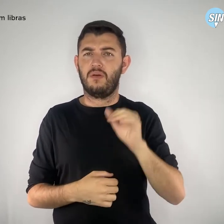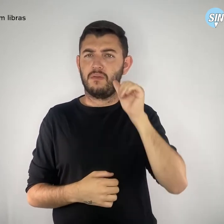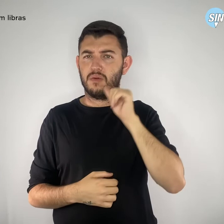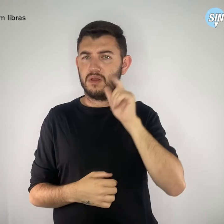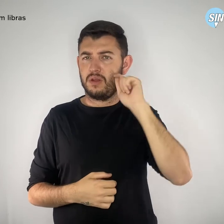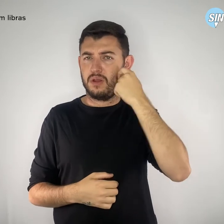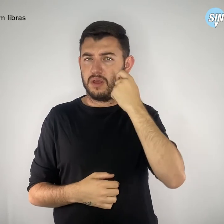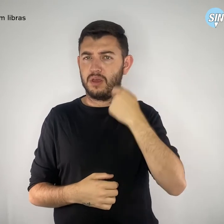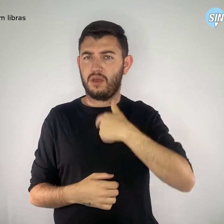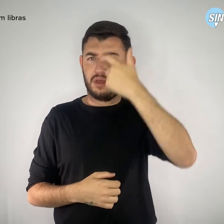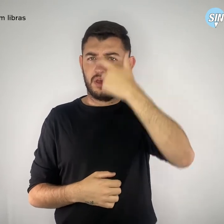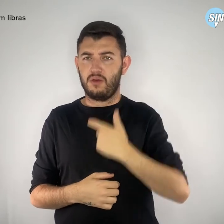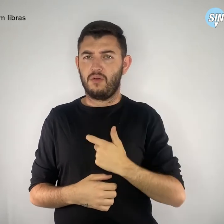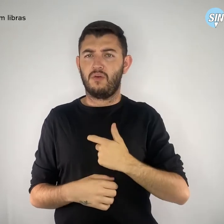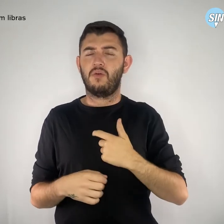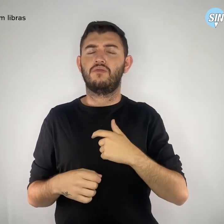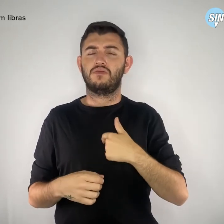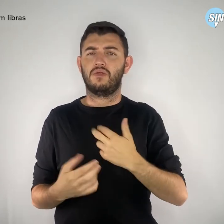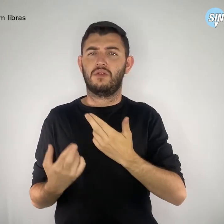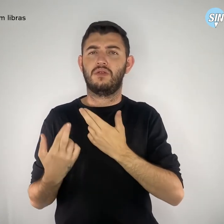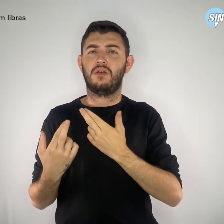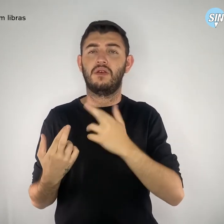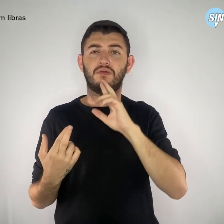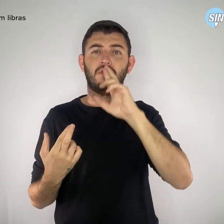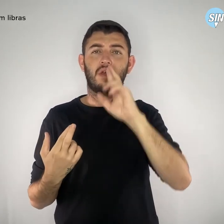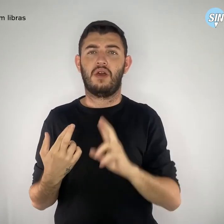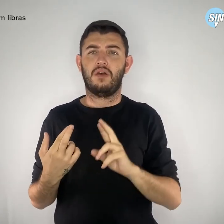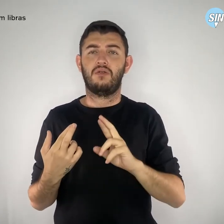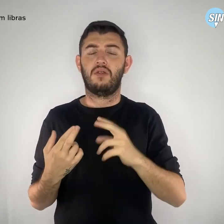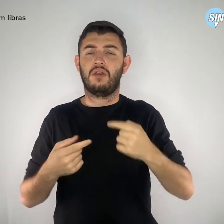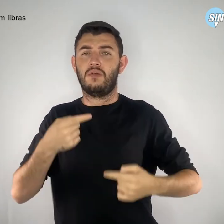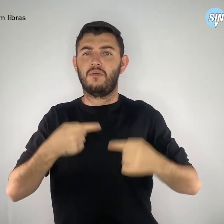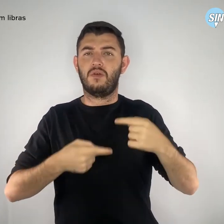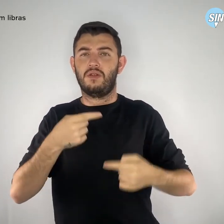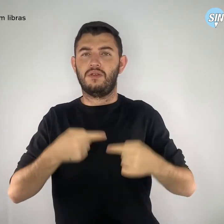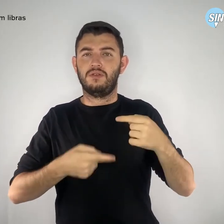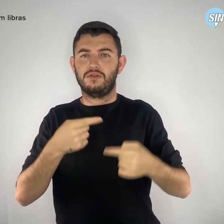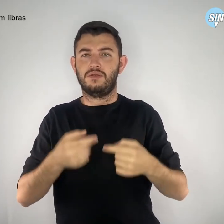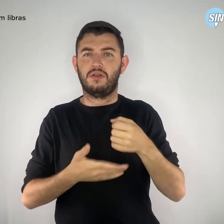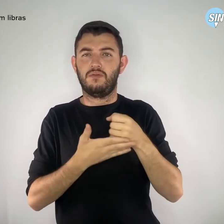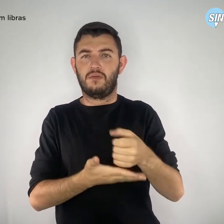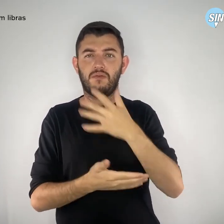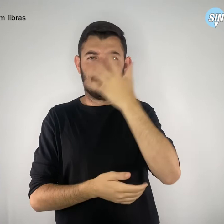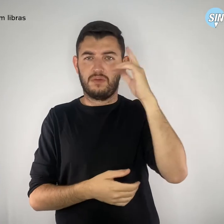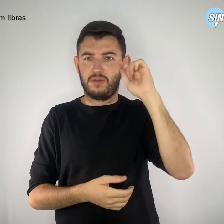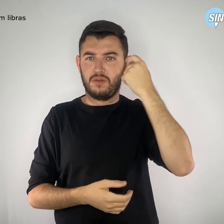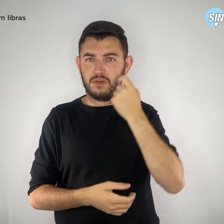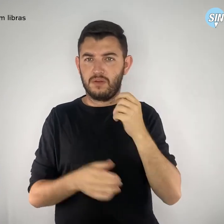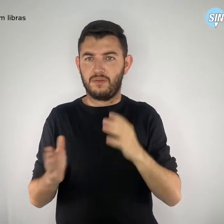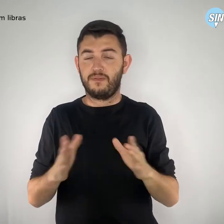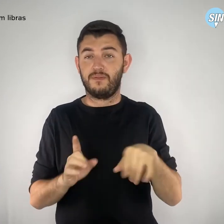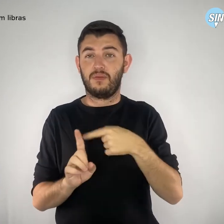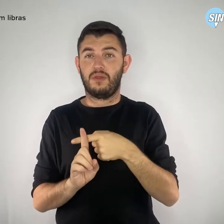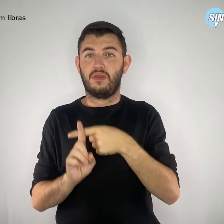Mila. Positividade. De acordo com o levantamento do Consórcio de Acompanhamento das